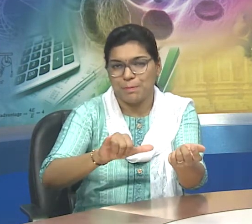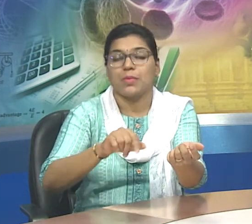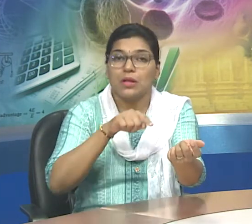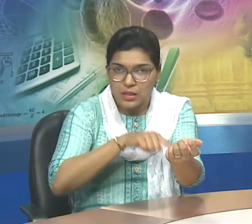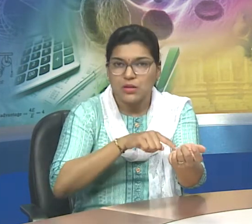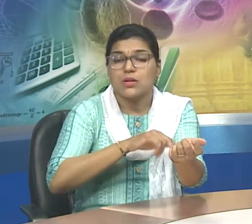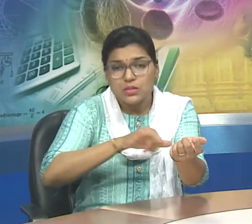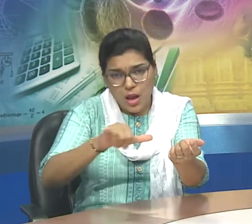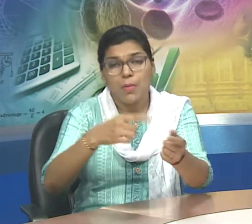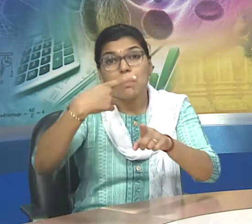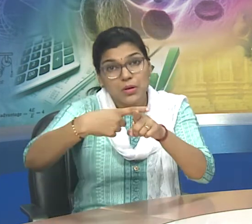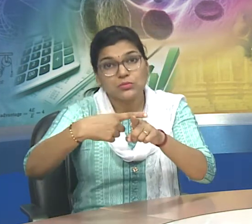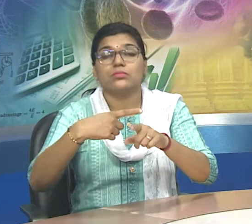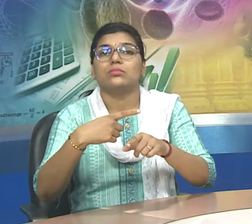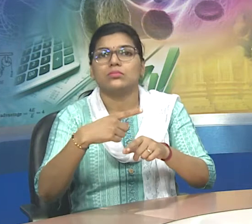रिलेशन के होते हैं।